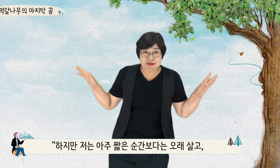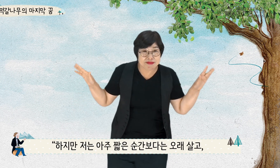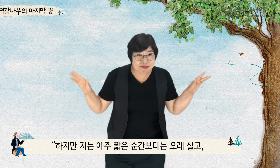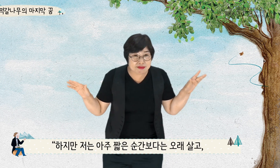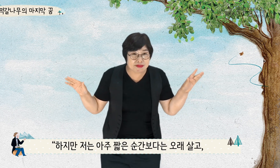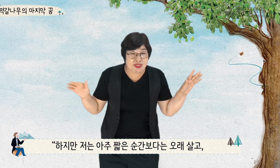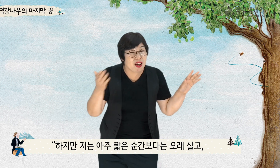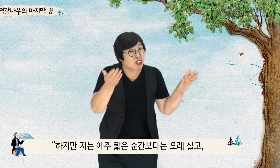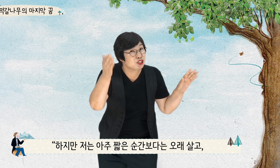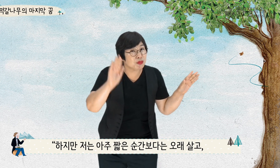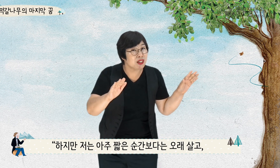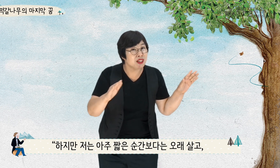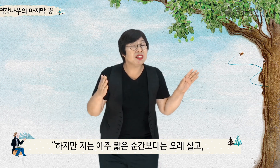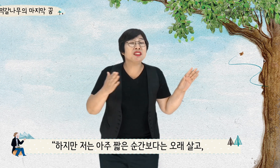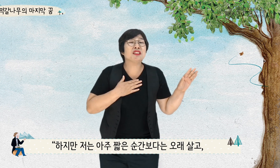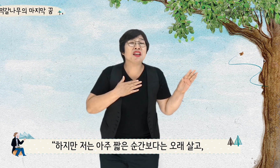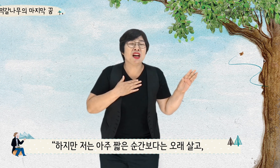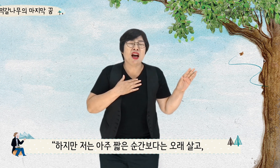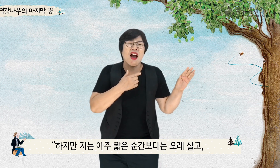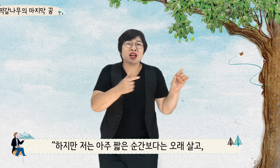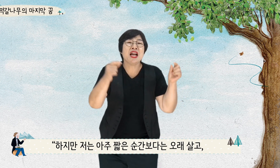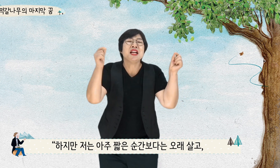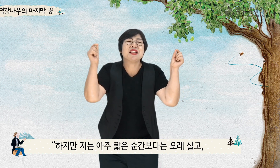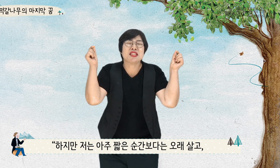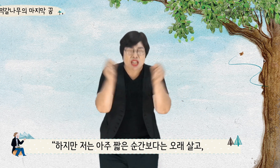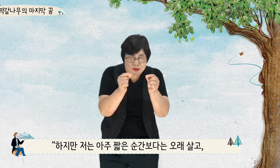하지만 저는 아주 짧은 순간보다는 오래 살고